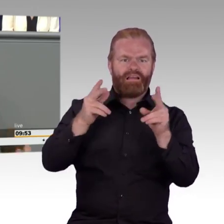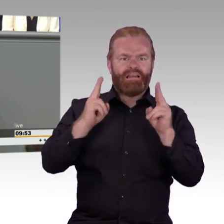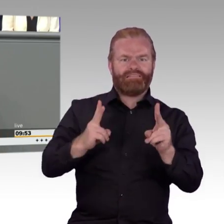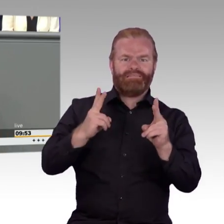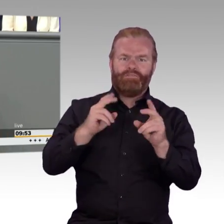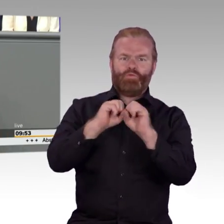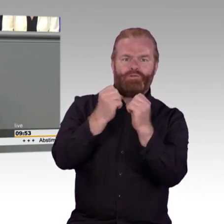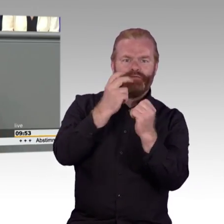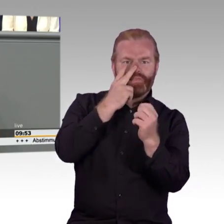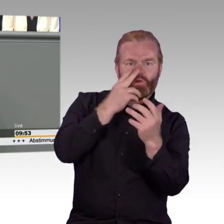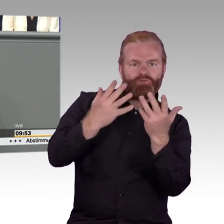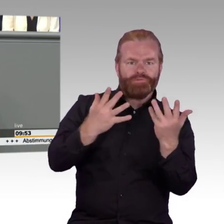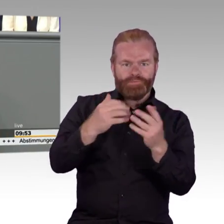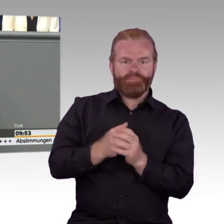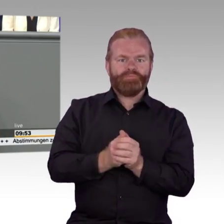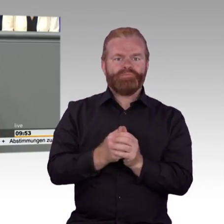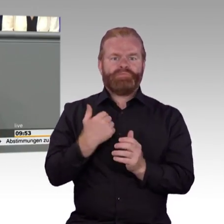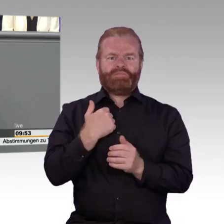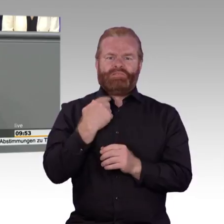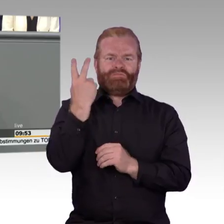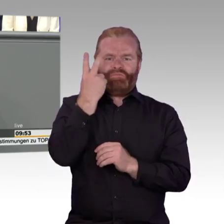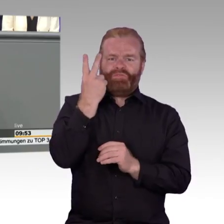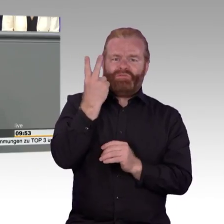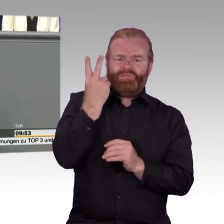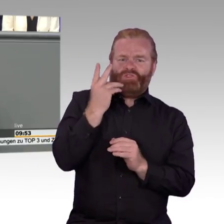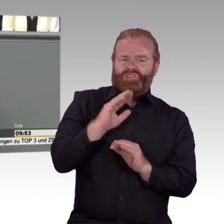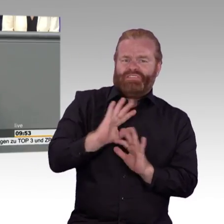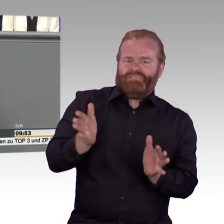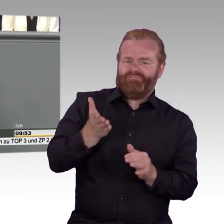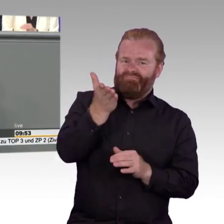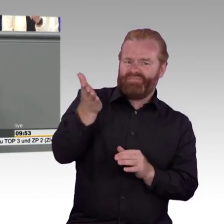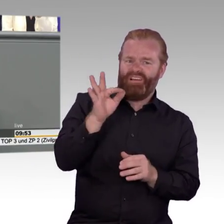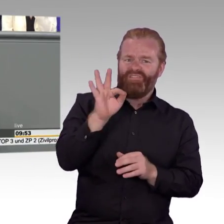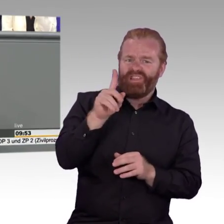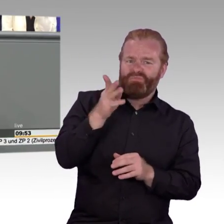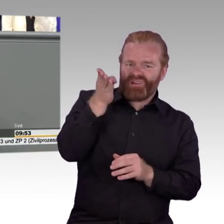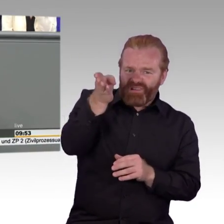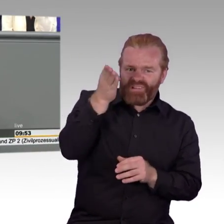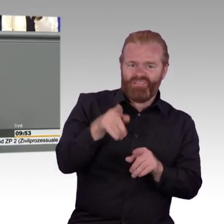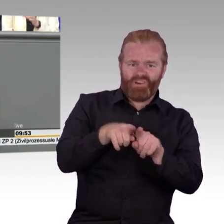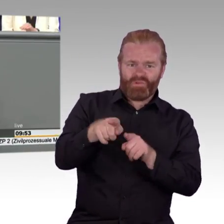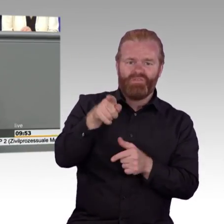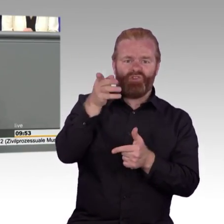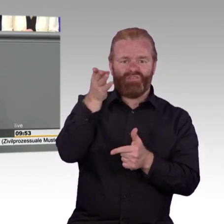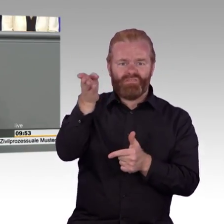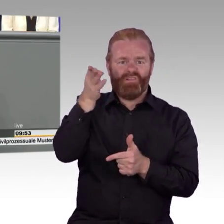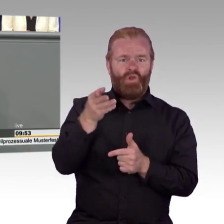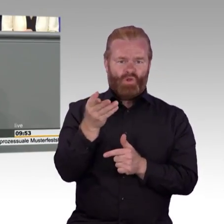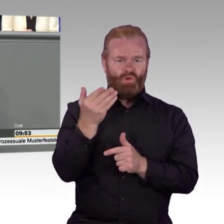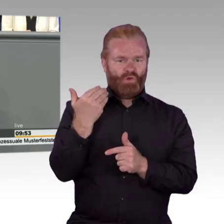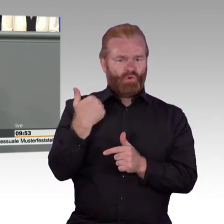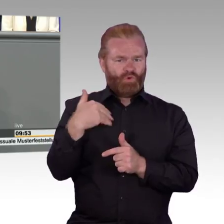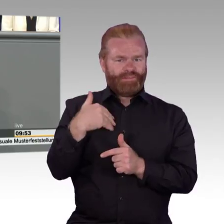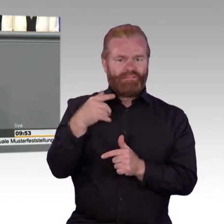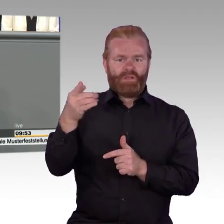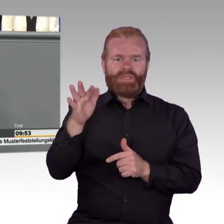Im Jamaika-Sondierungspapier haben wir uns auf die Musterfeststellungsklage geeinigt. Das ist ein Instrument, was die Verbraucher